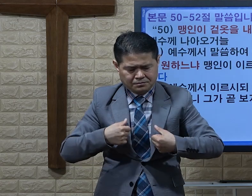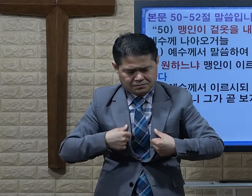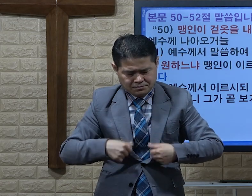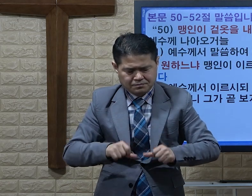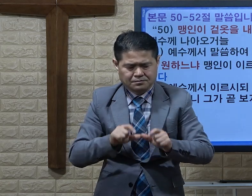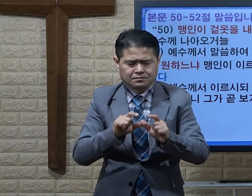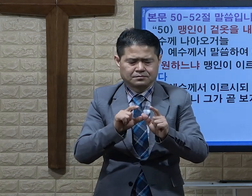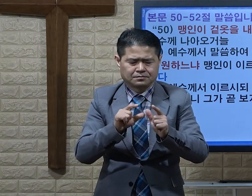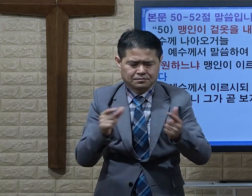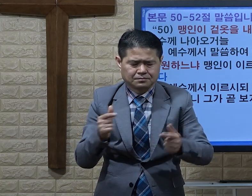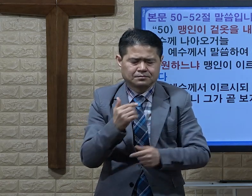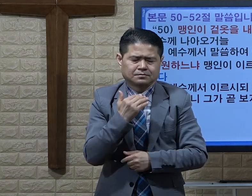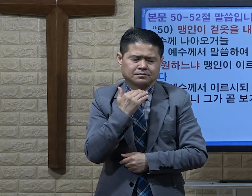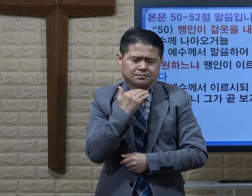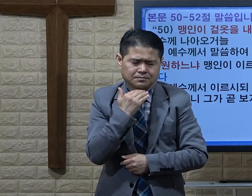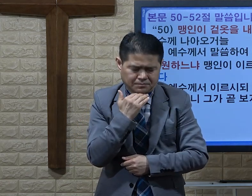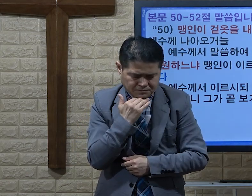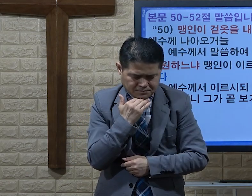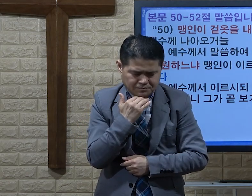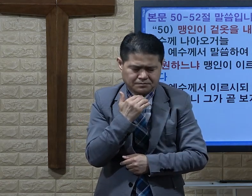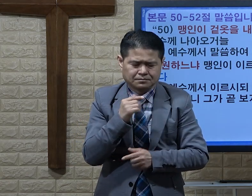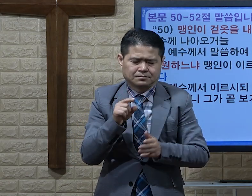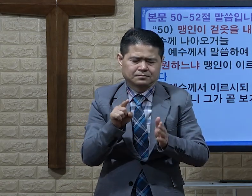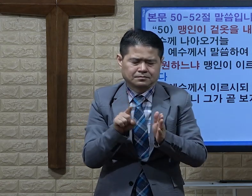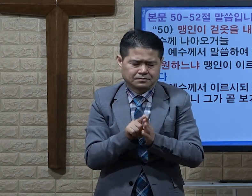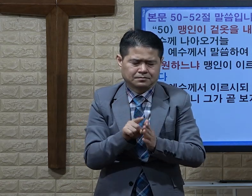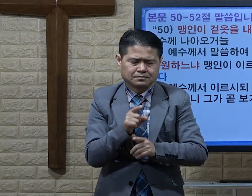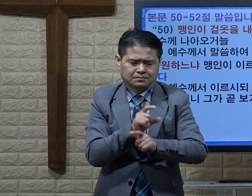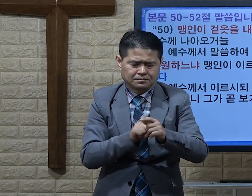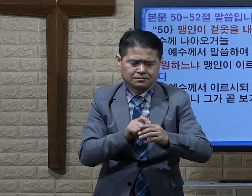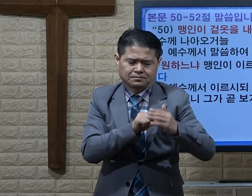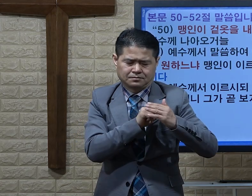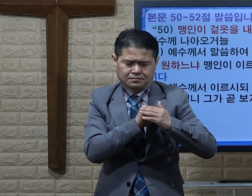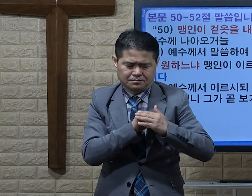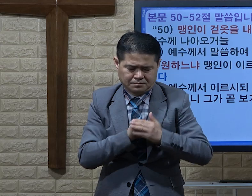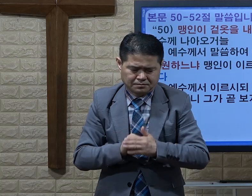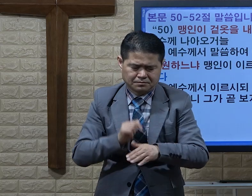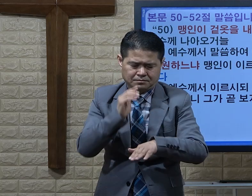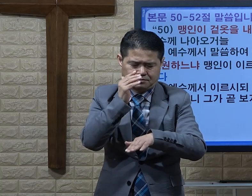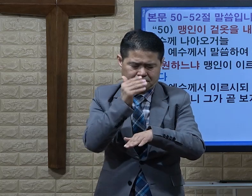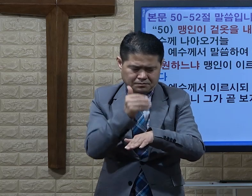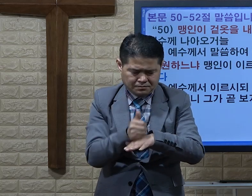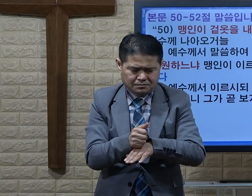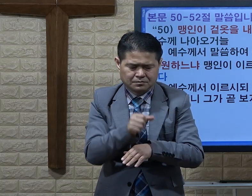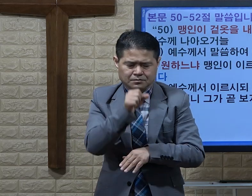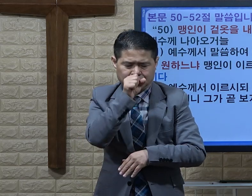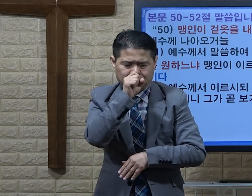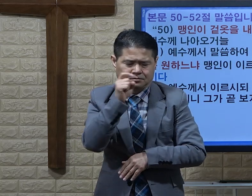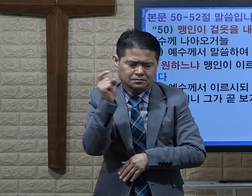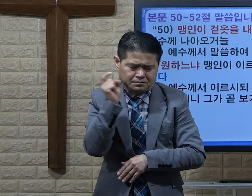알고 예수님을 기다리며 또 믿음으로 인내를 통해서